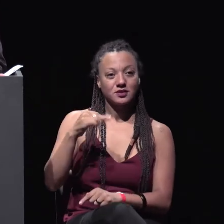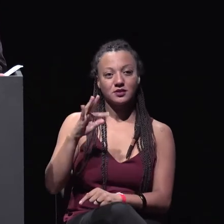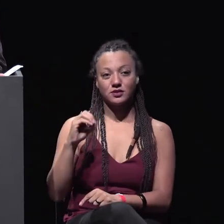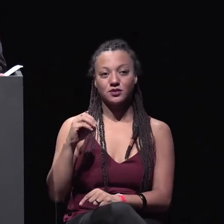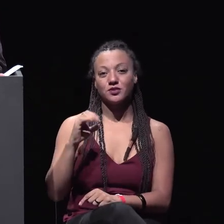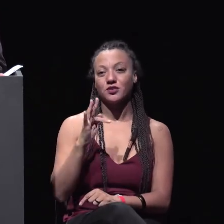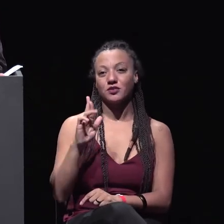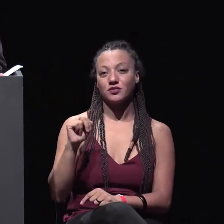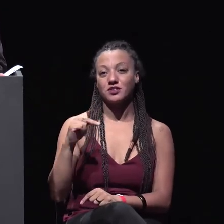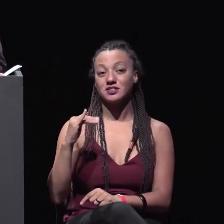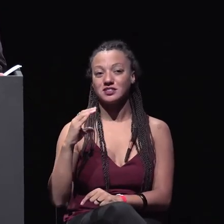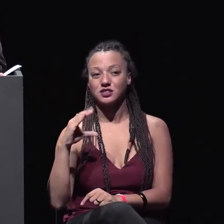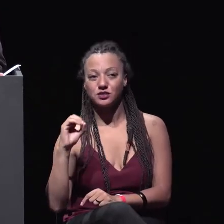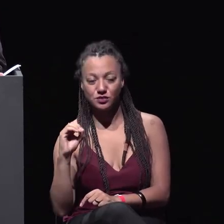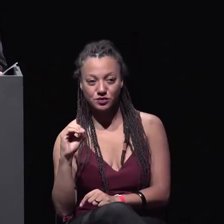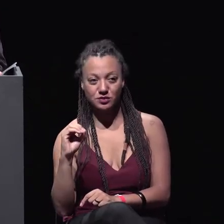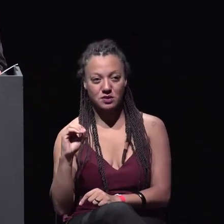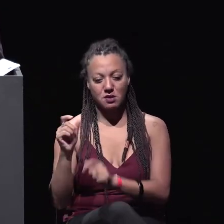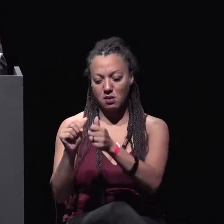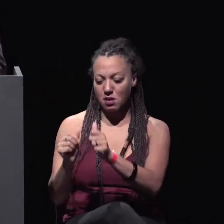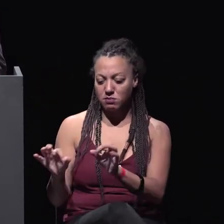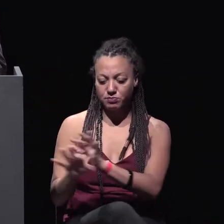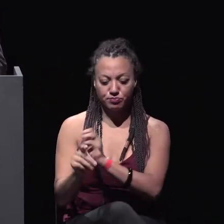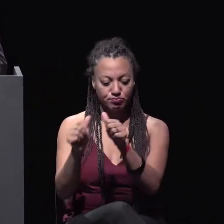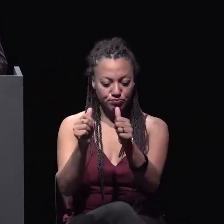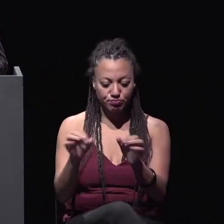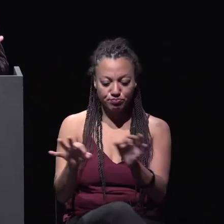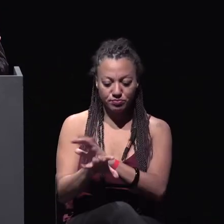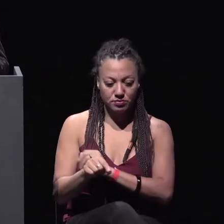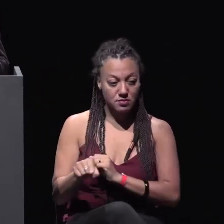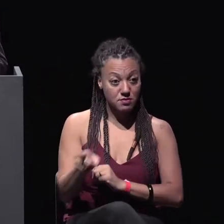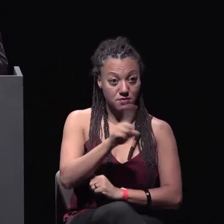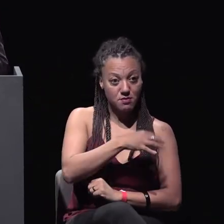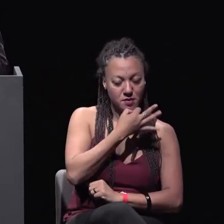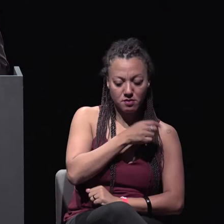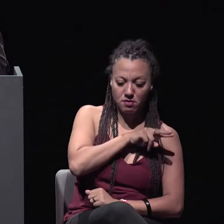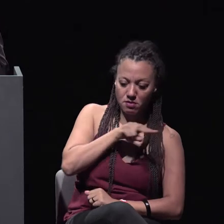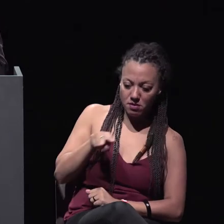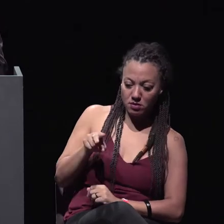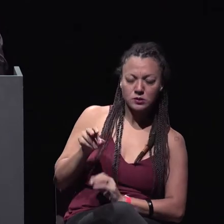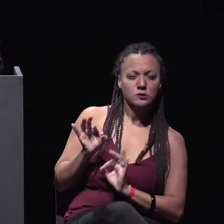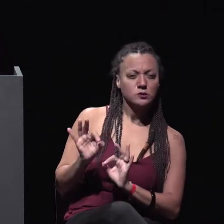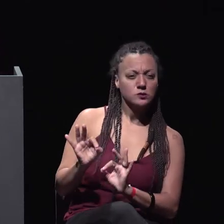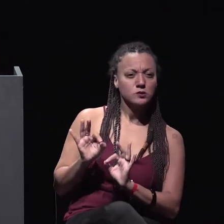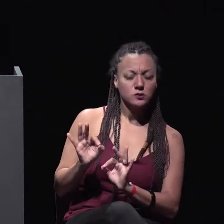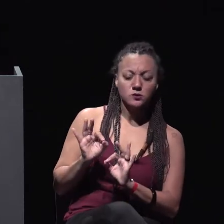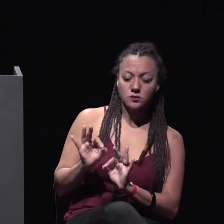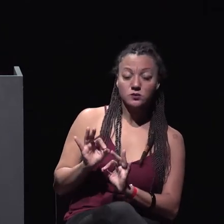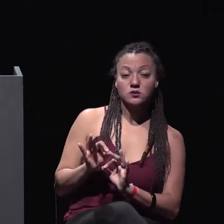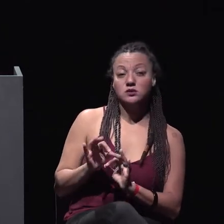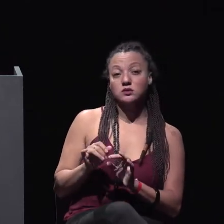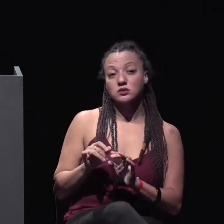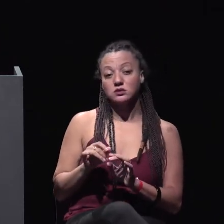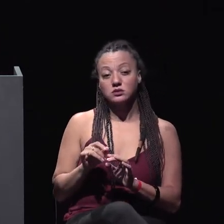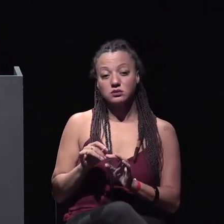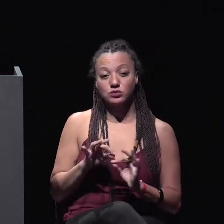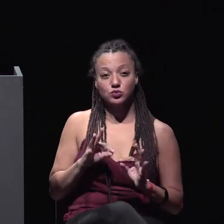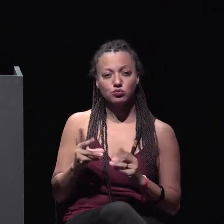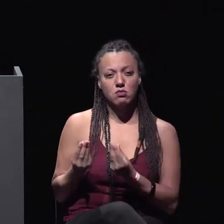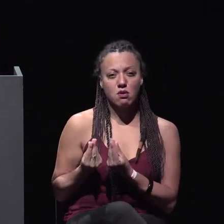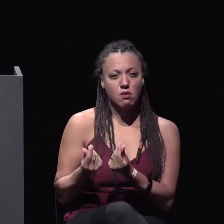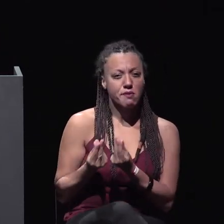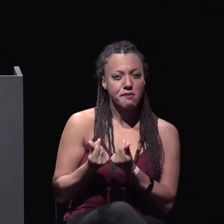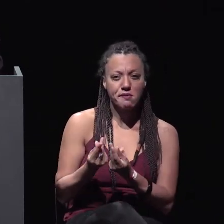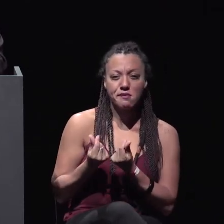francisco neto em cada peça sua então ele vai dizendo revela se essa excelência embora e é toda essa qualidade